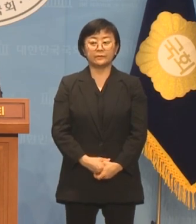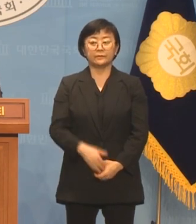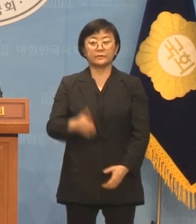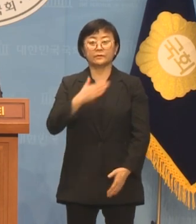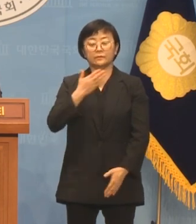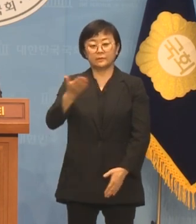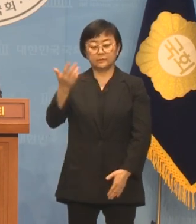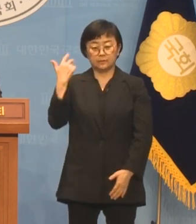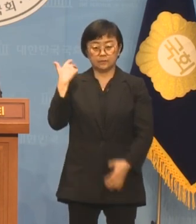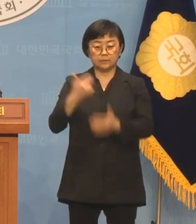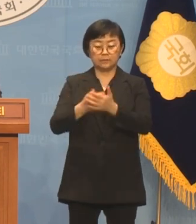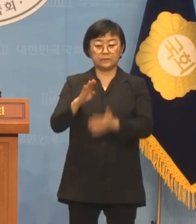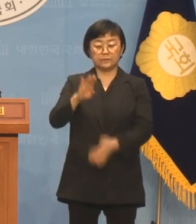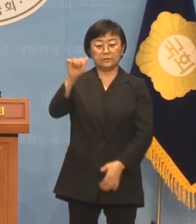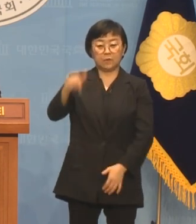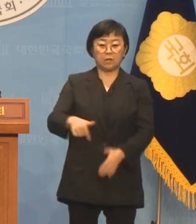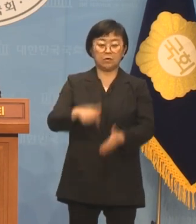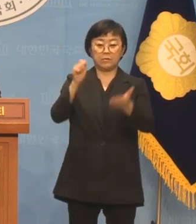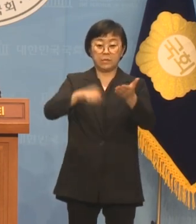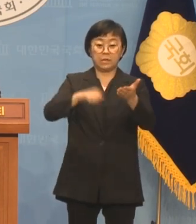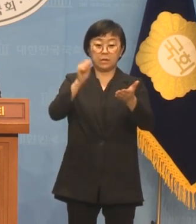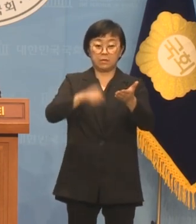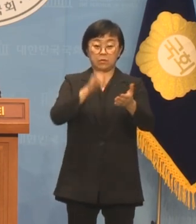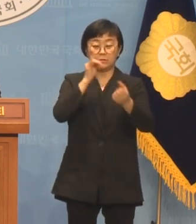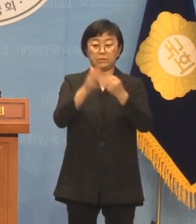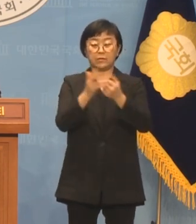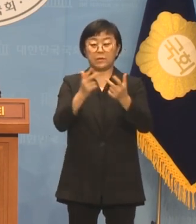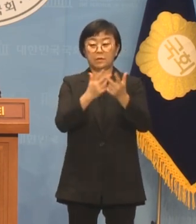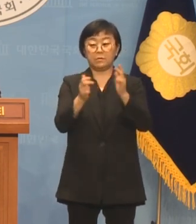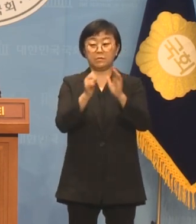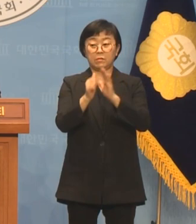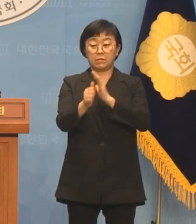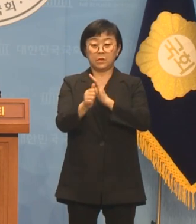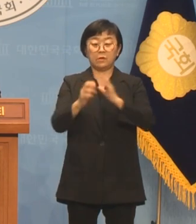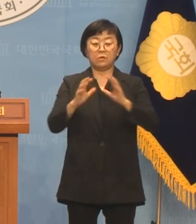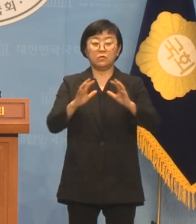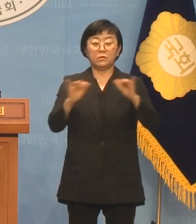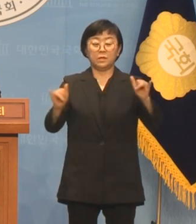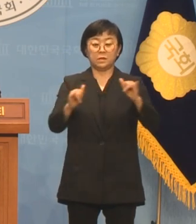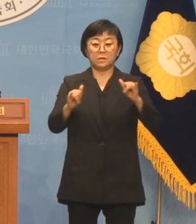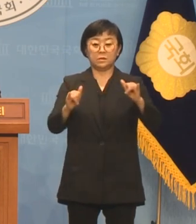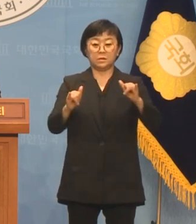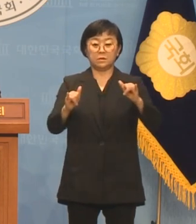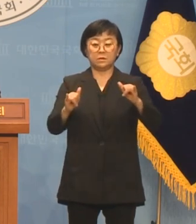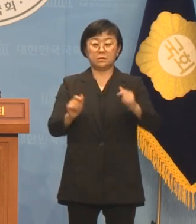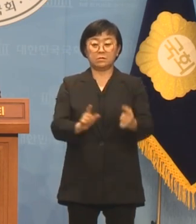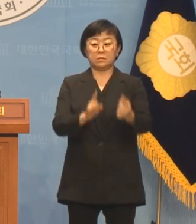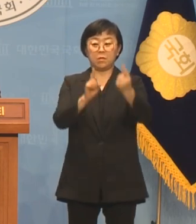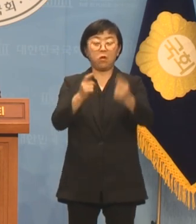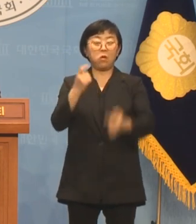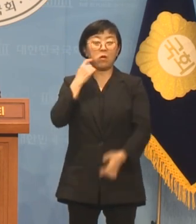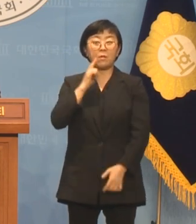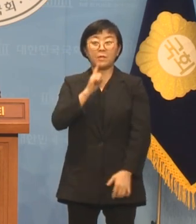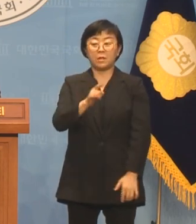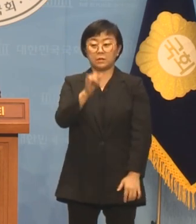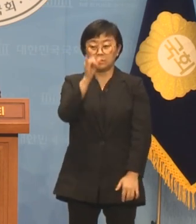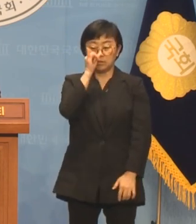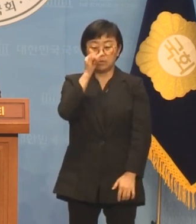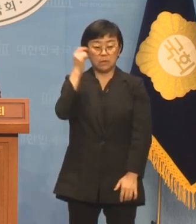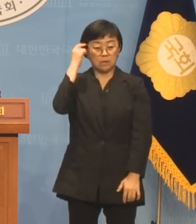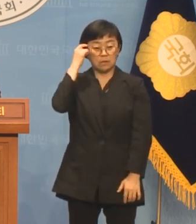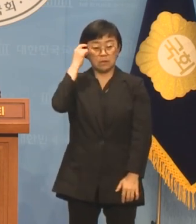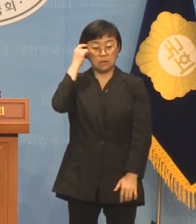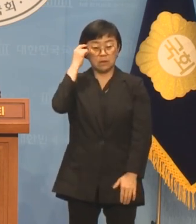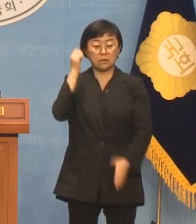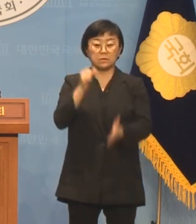저는 지난주 백현동 판결을 보면서 이재명 대표가 국민을 상대로 거짓말을 하고 있다는